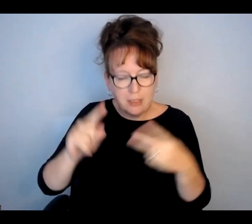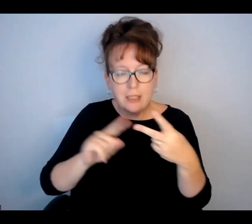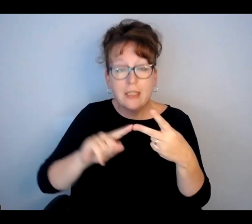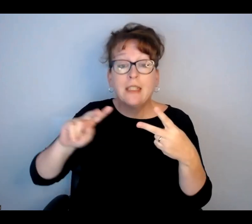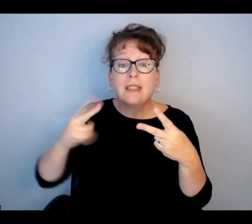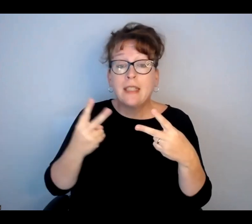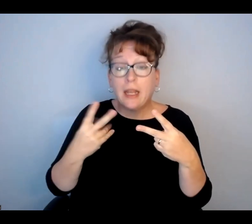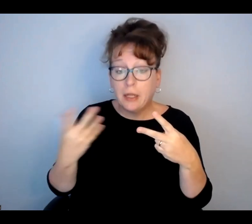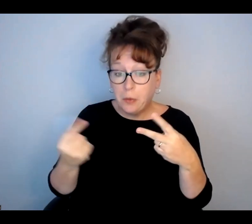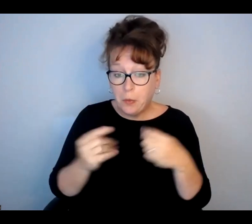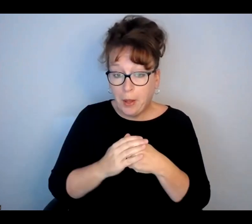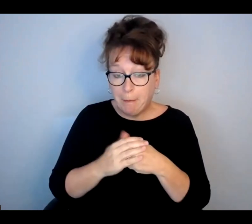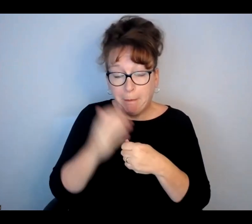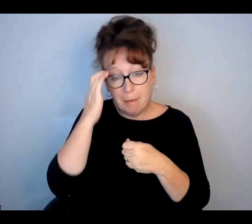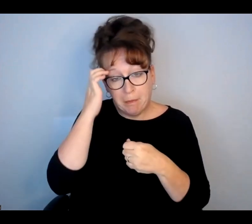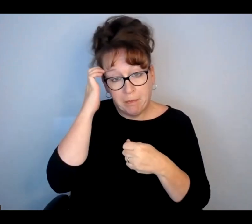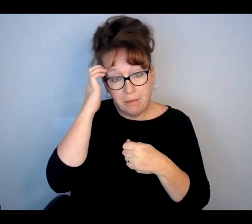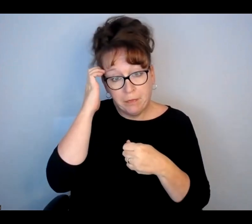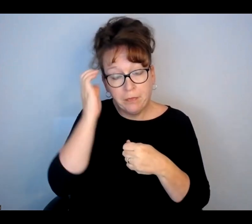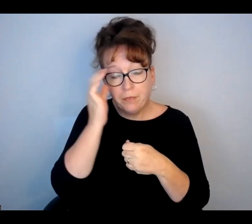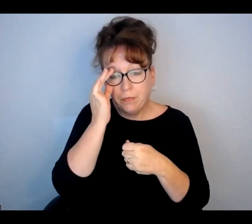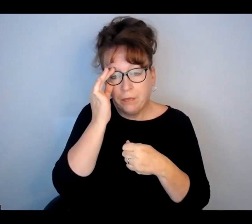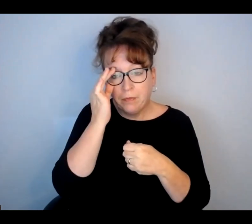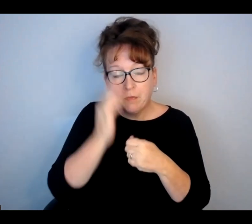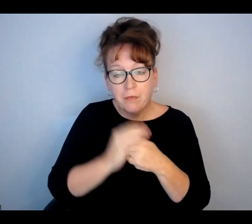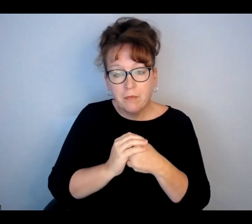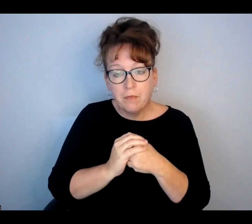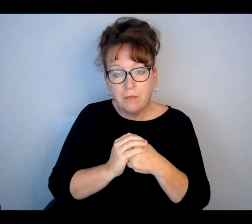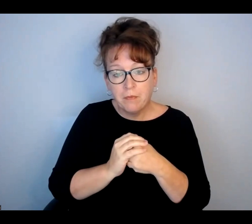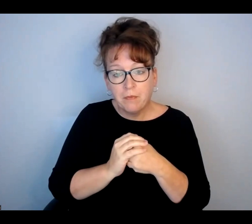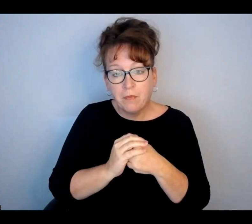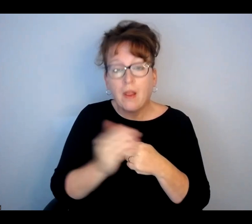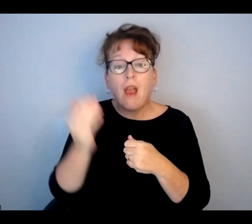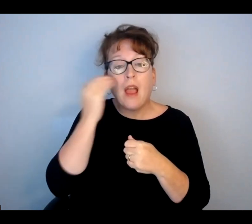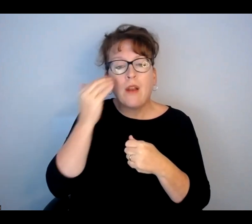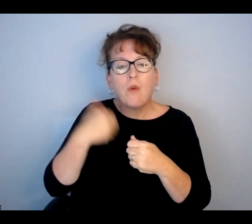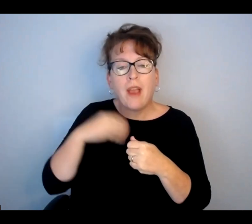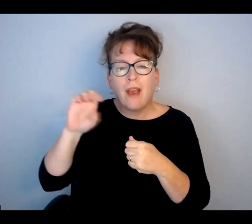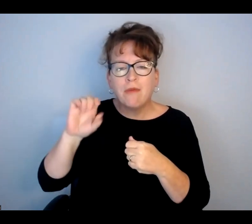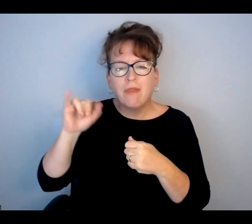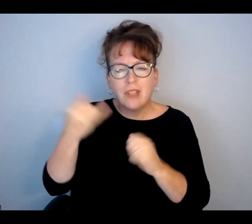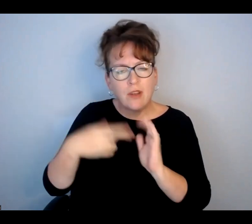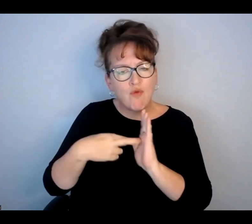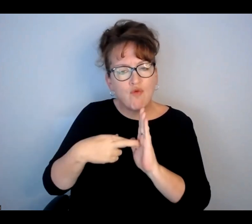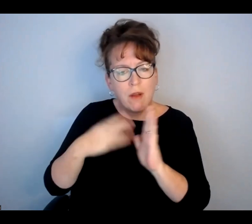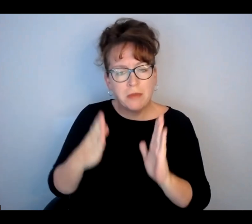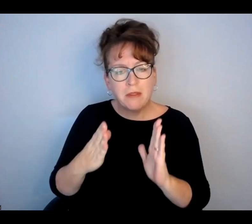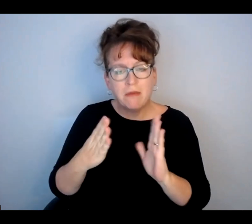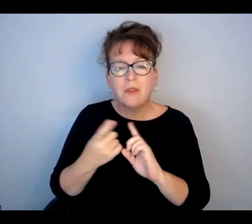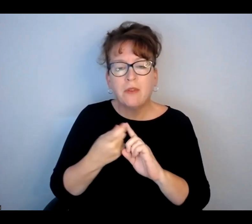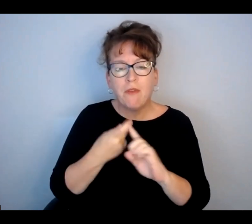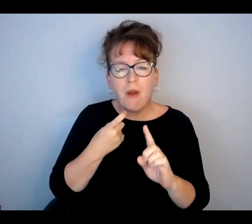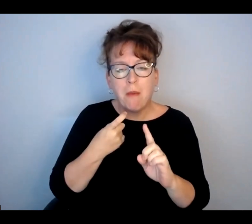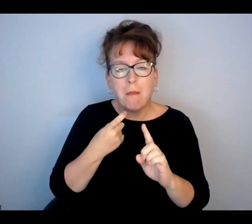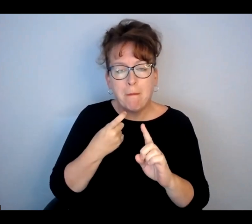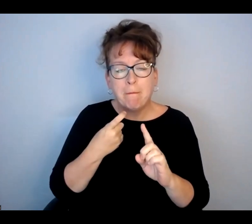legislativo y la segunda pregunta es hay hay algunos representantes